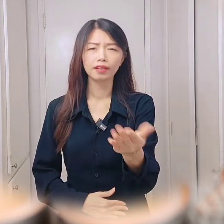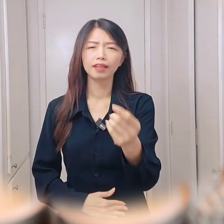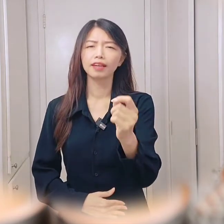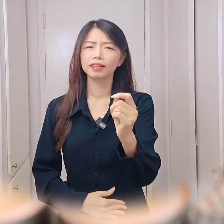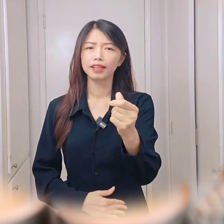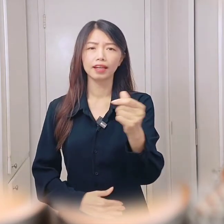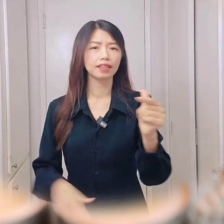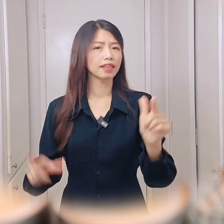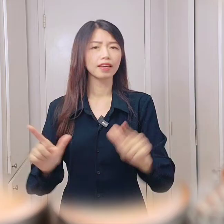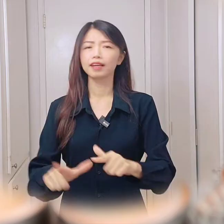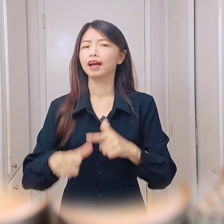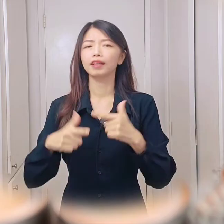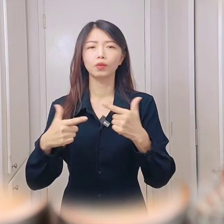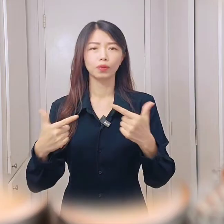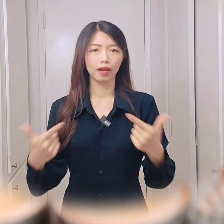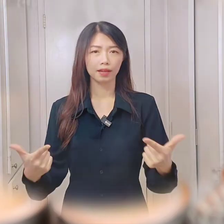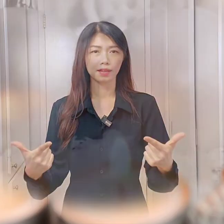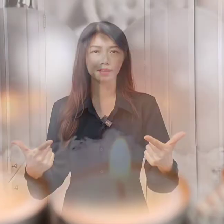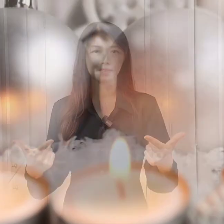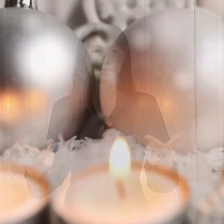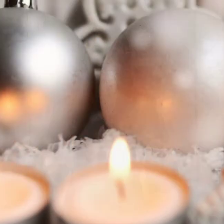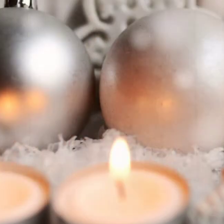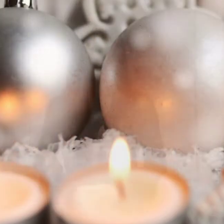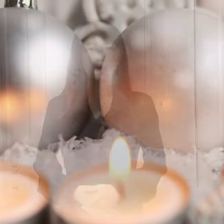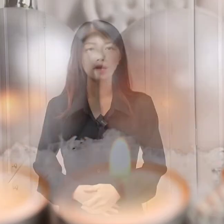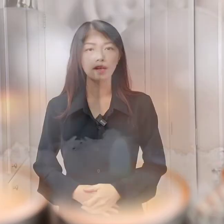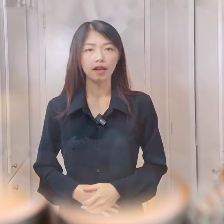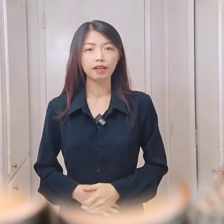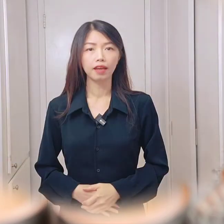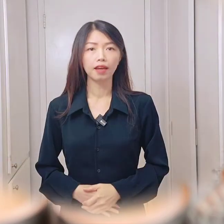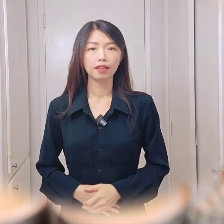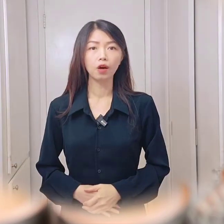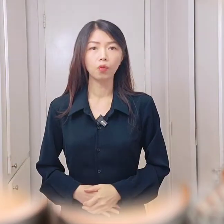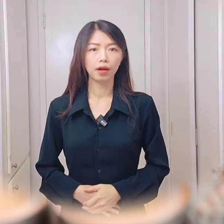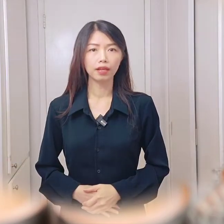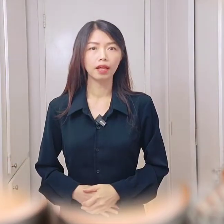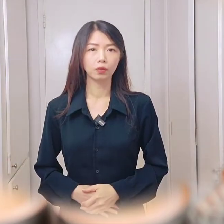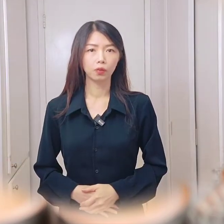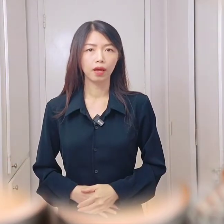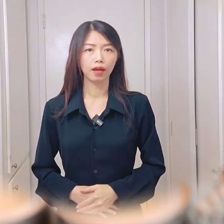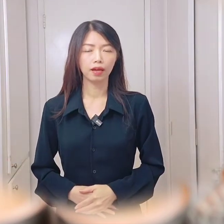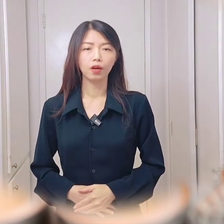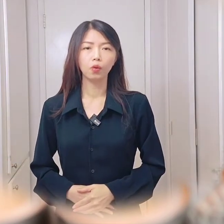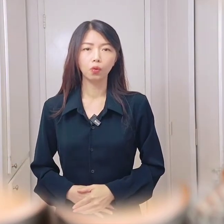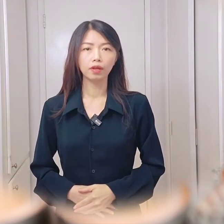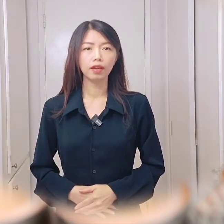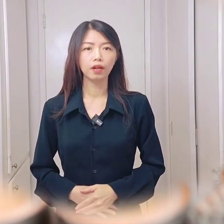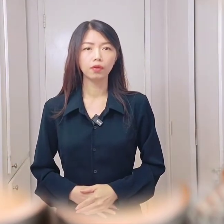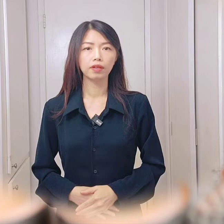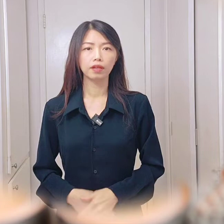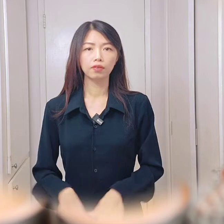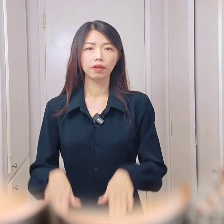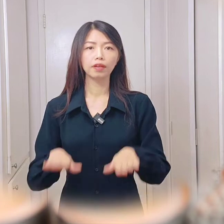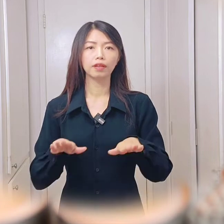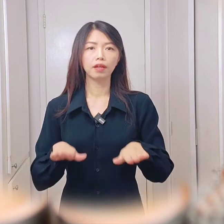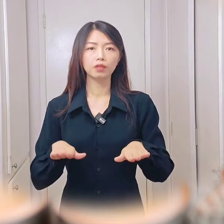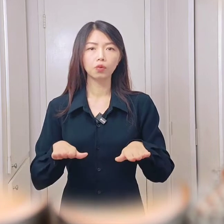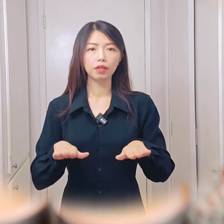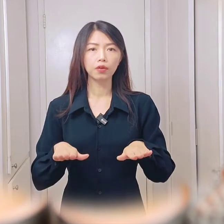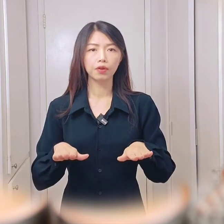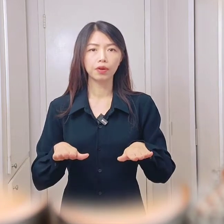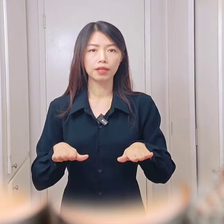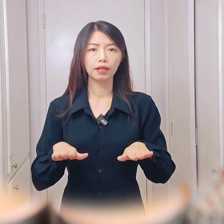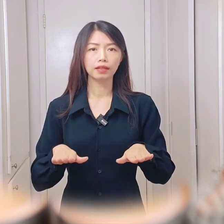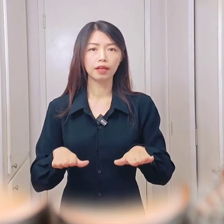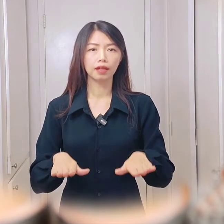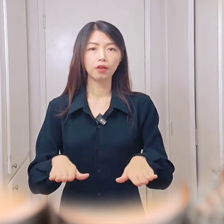너는 작지 않도다. 오늘날 내게서 왕이 났도다. 오늘이라고 하는 예수어는